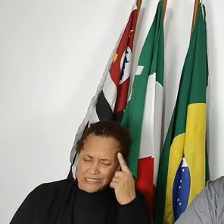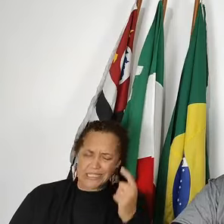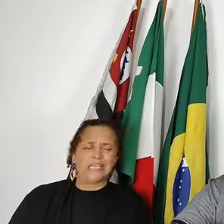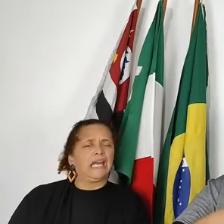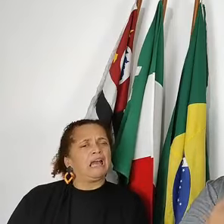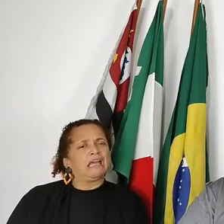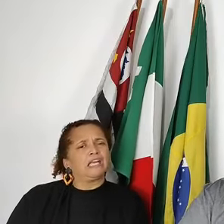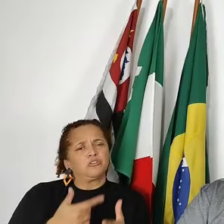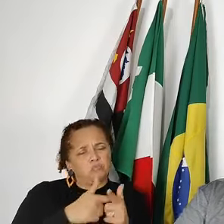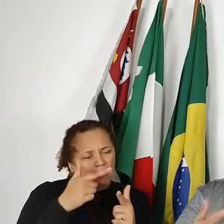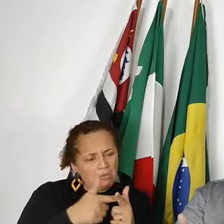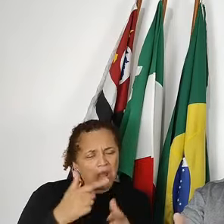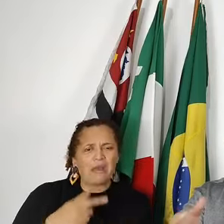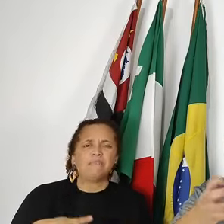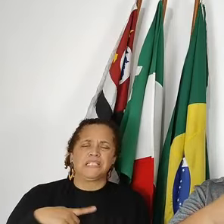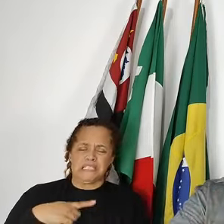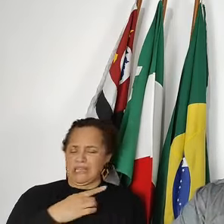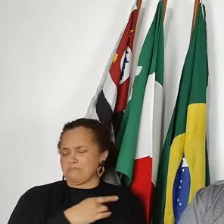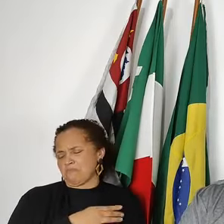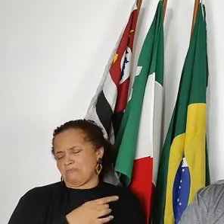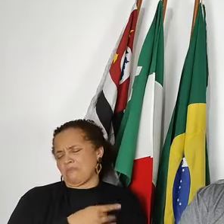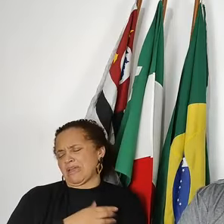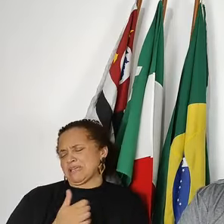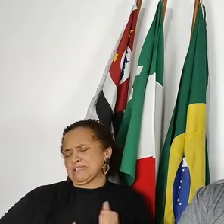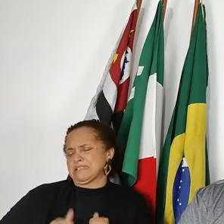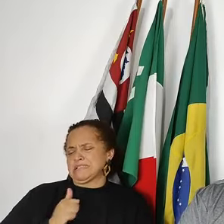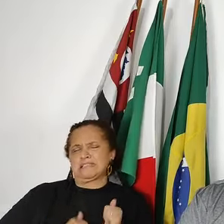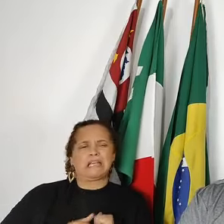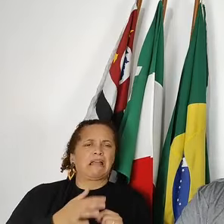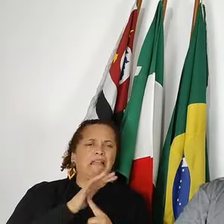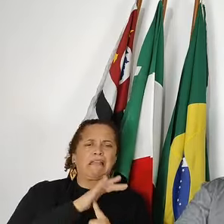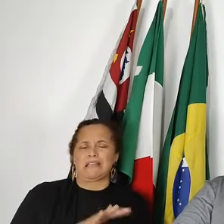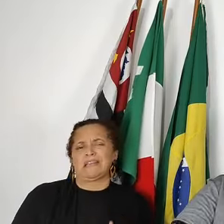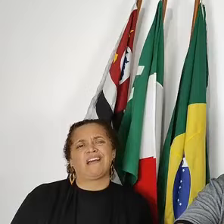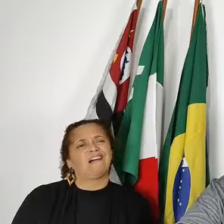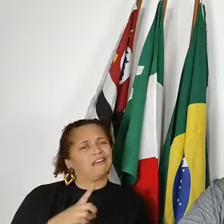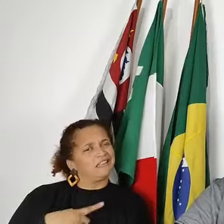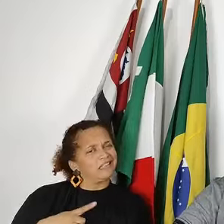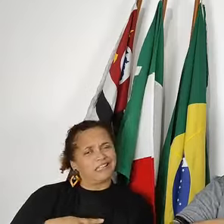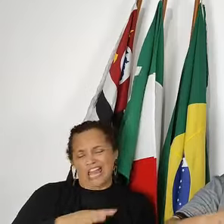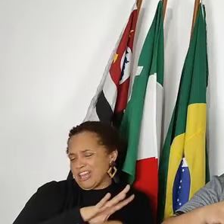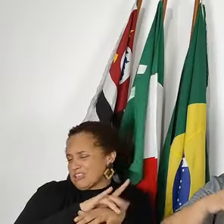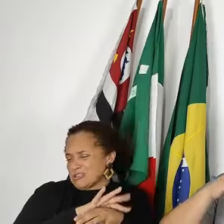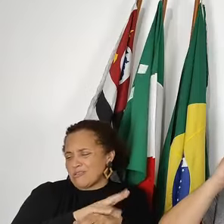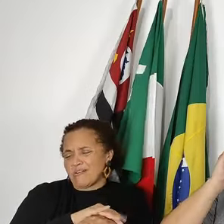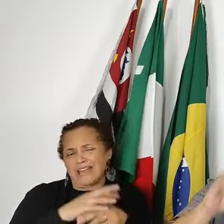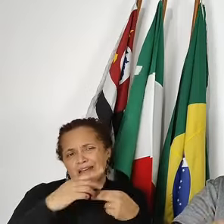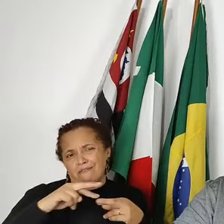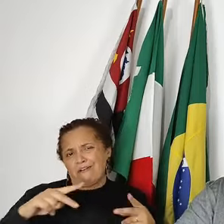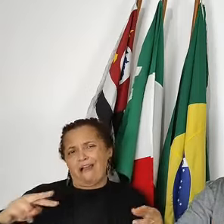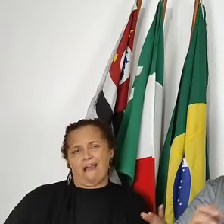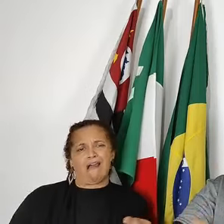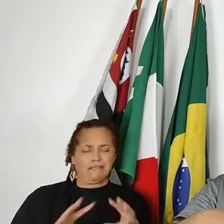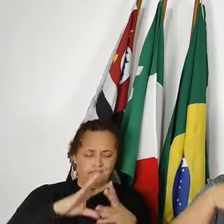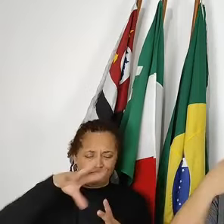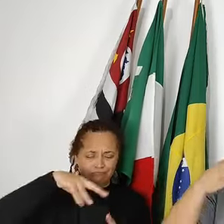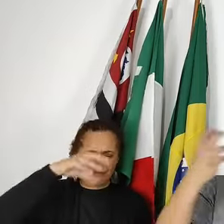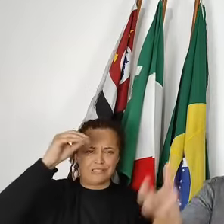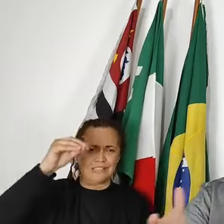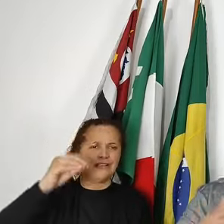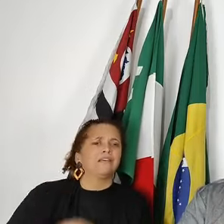medo, ansiedade, depressão. Aí que vem todos esses sentimentos, todas essas doenças espirituais, essas